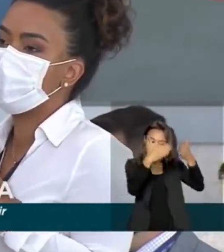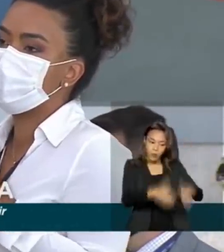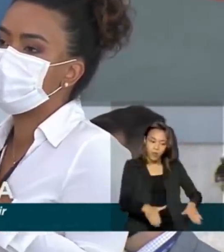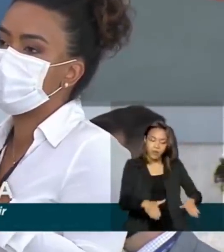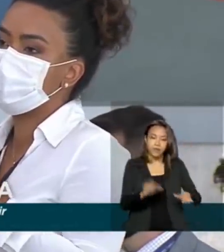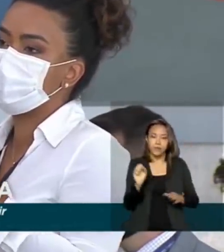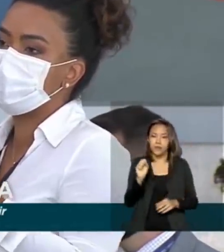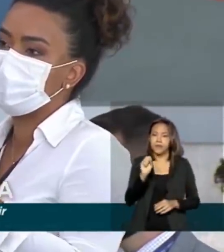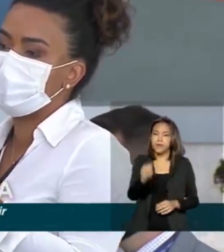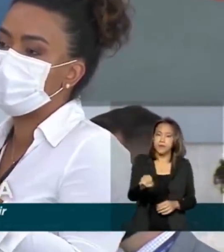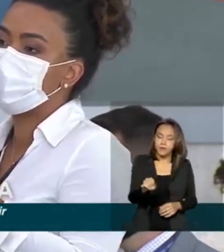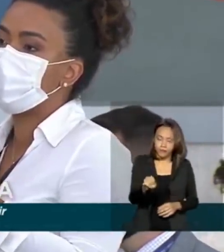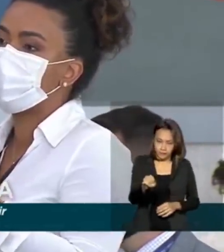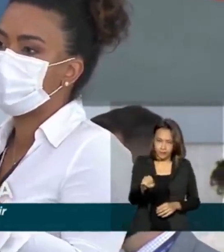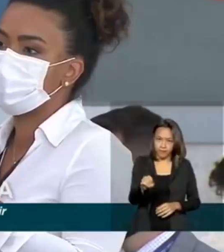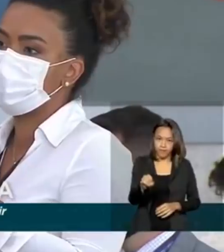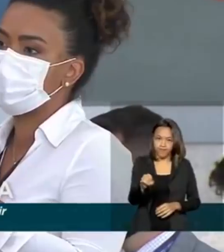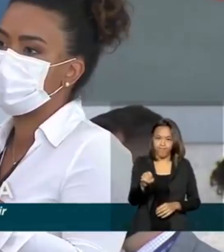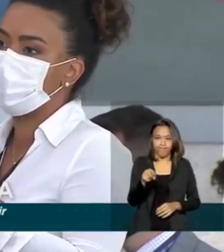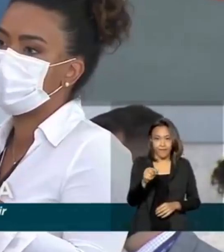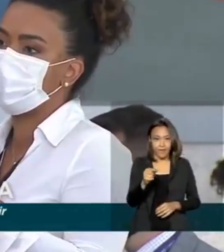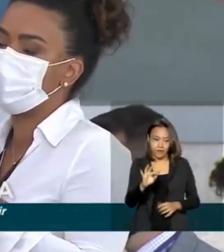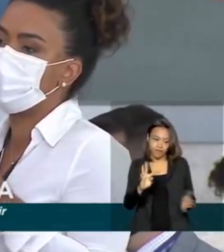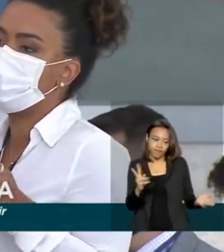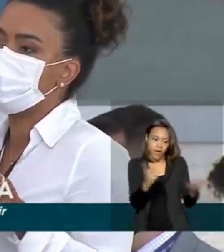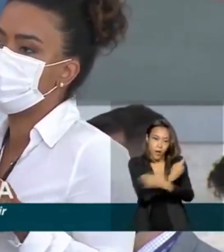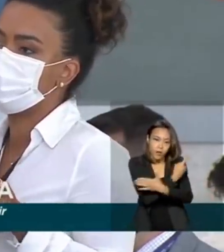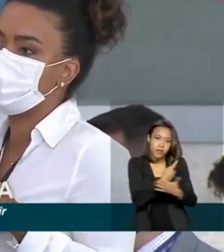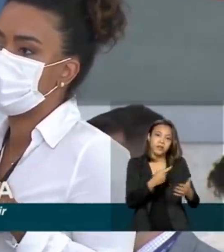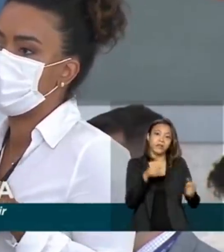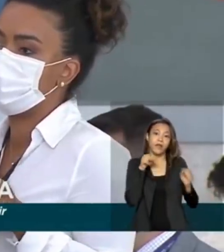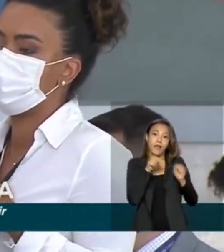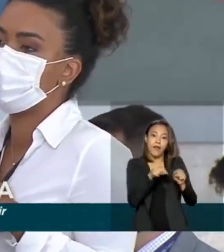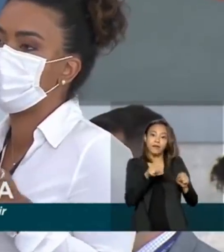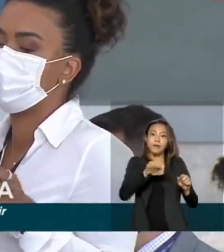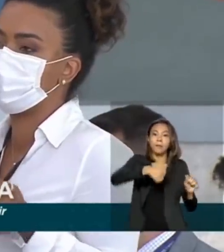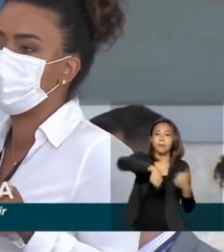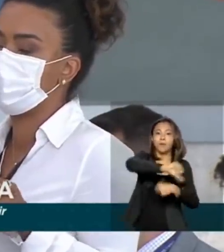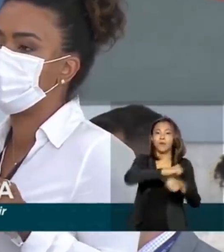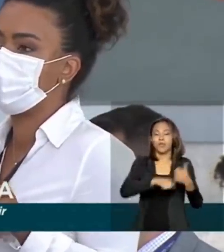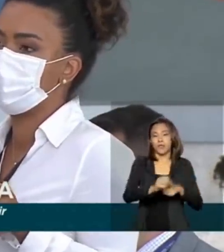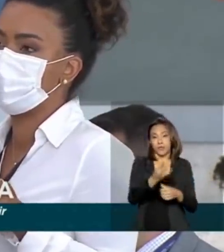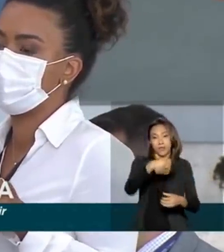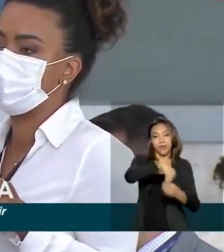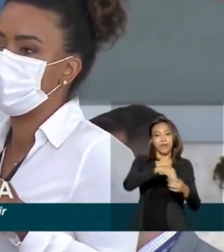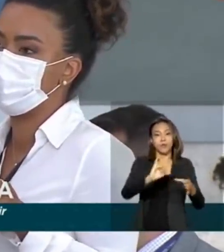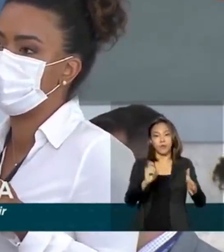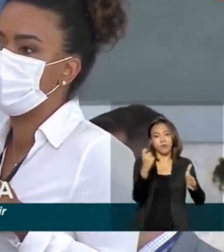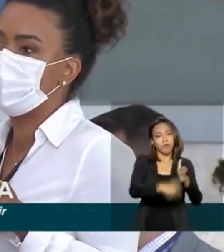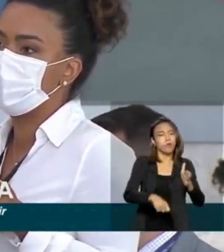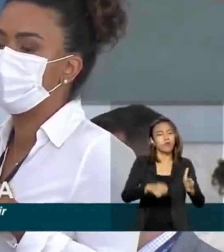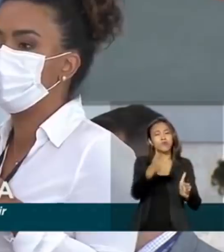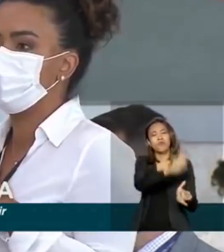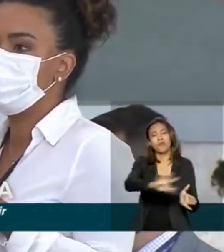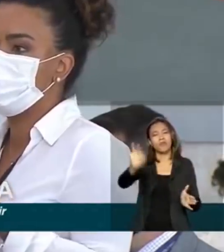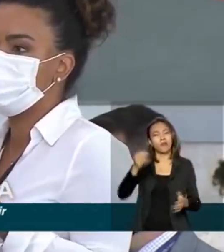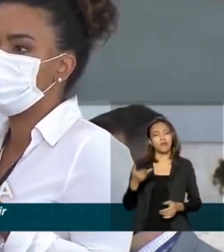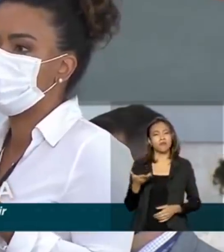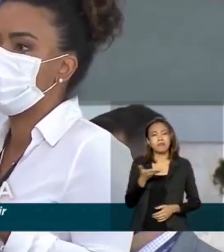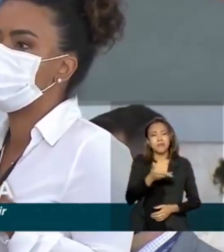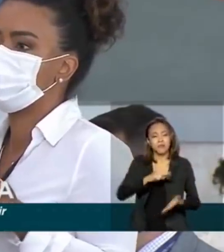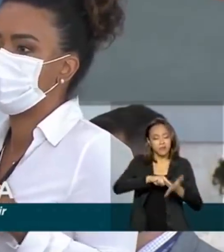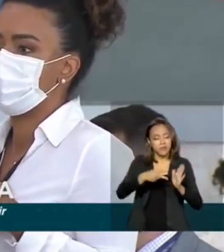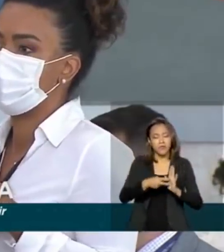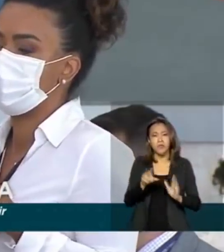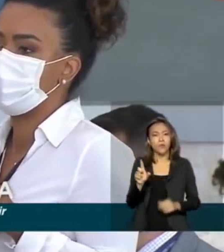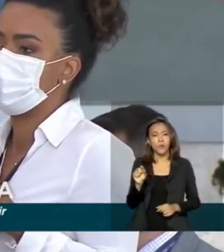se essa alteração fosse feita no imposto federal. Isso significa o que exatamente? Um novo imposto?